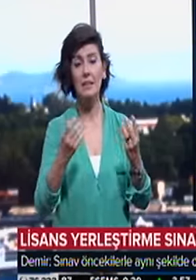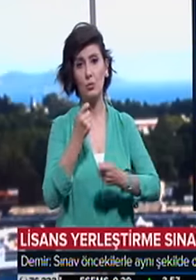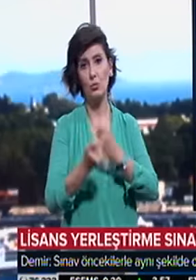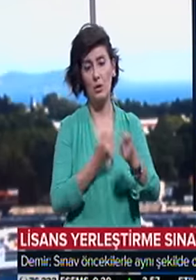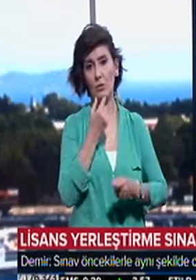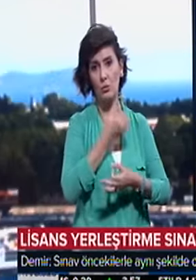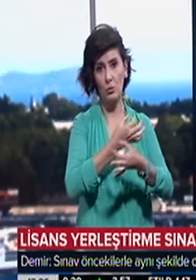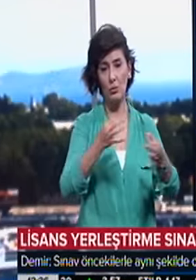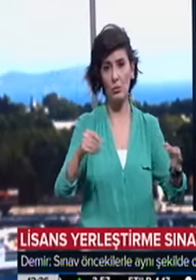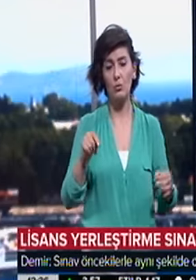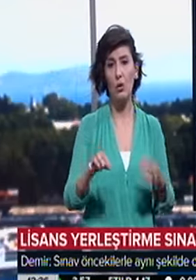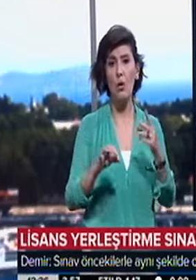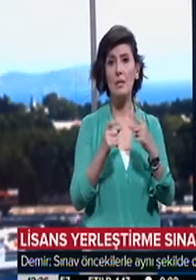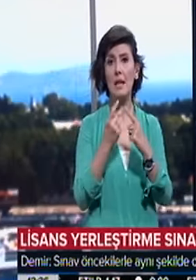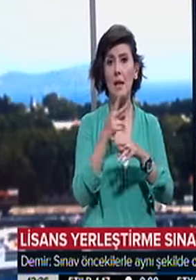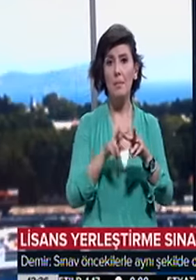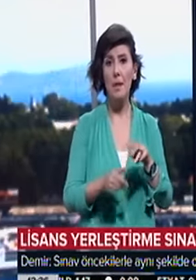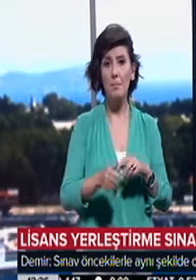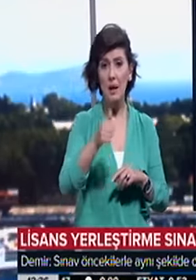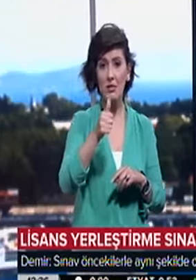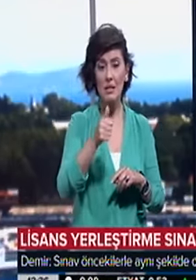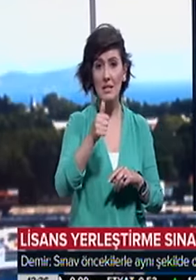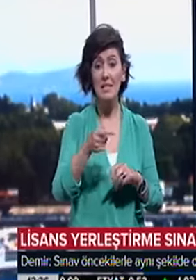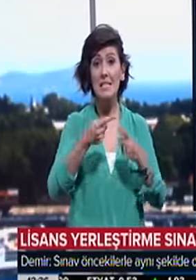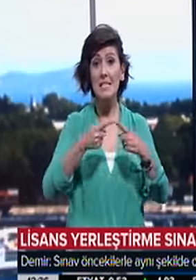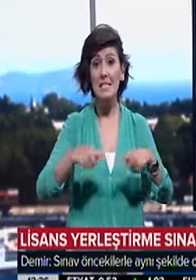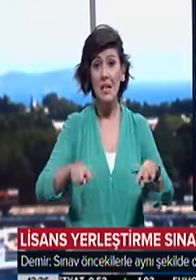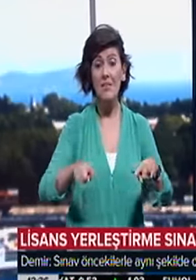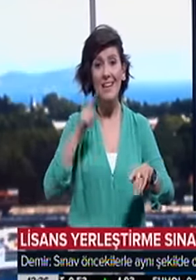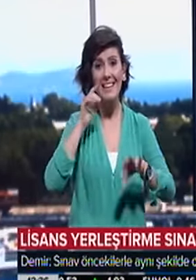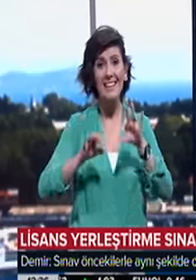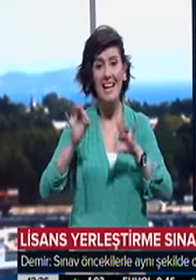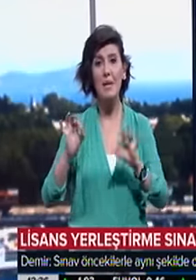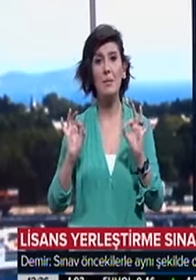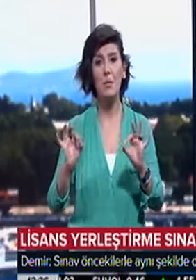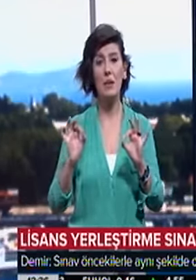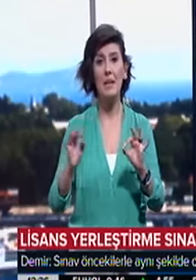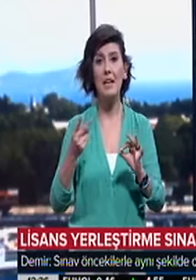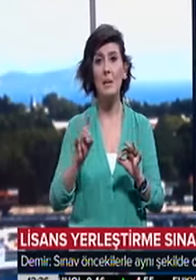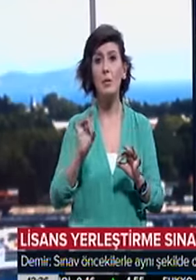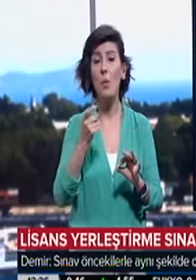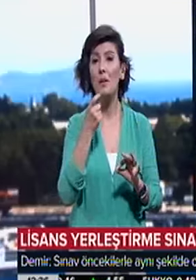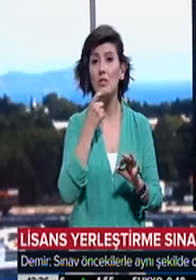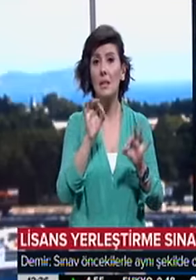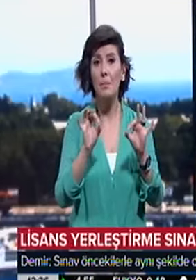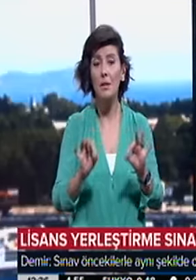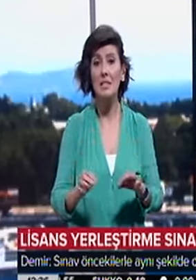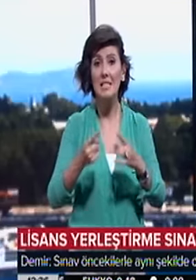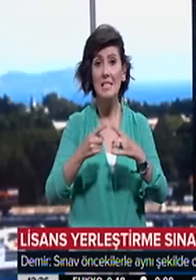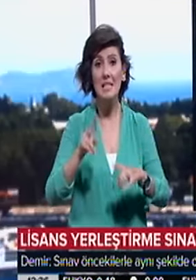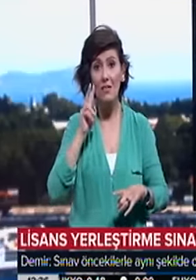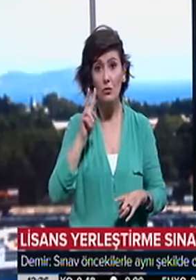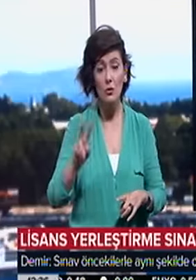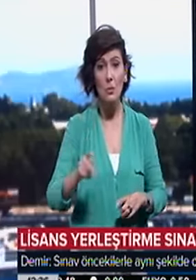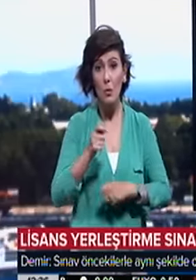şekilde uygulanacağını duyurdu. ÖSYM Başkanlığı sınavlarda denetimi de sıkı tutuyor. 2015 yılında başlayan